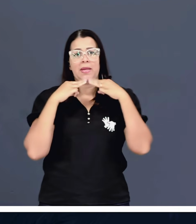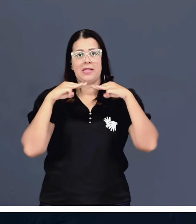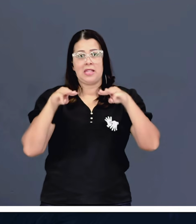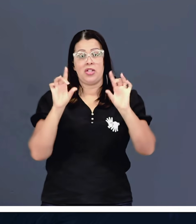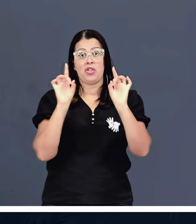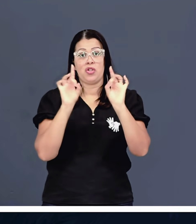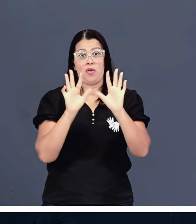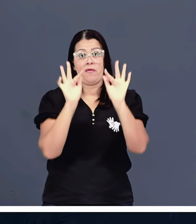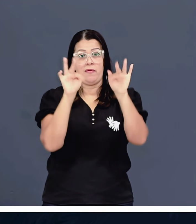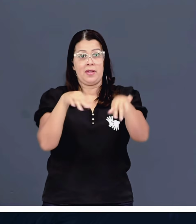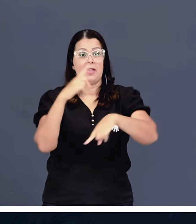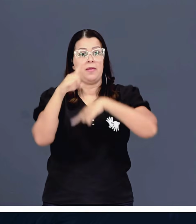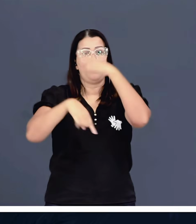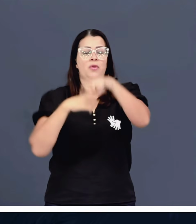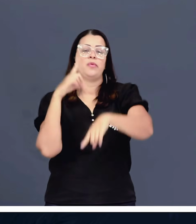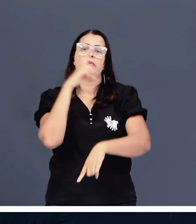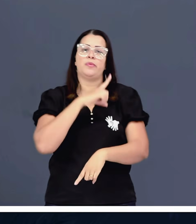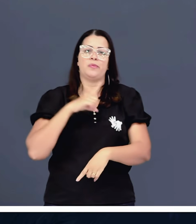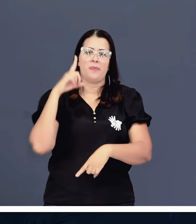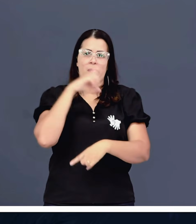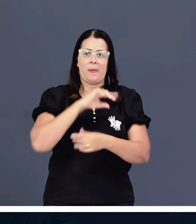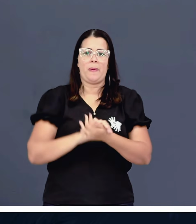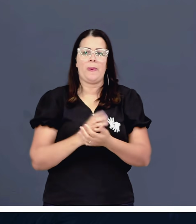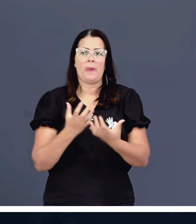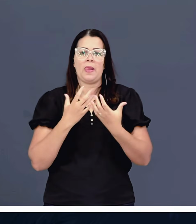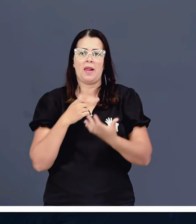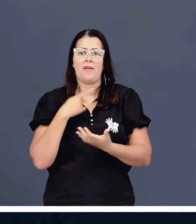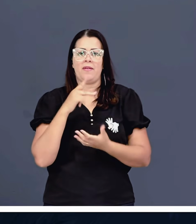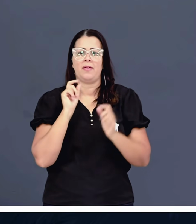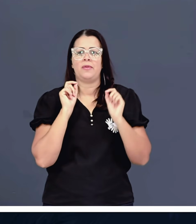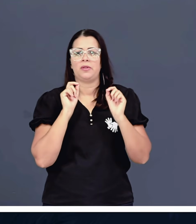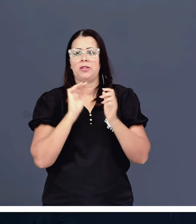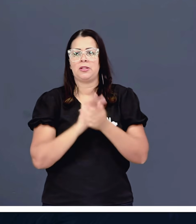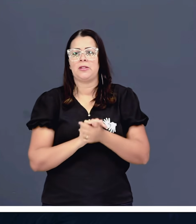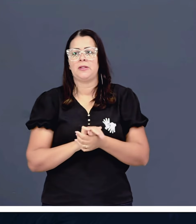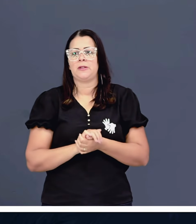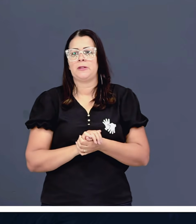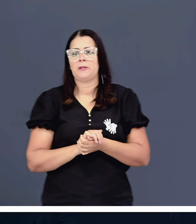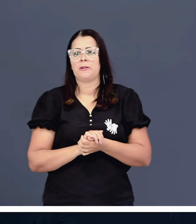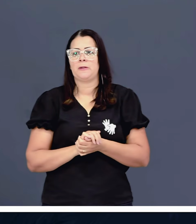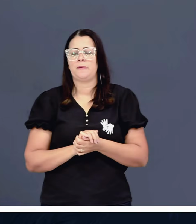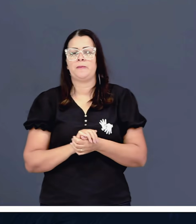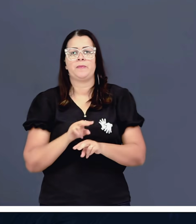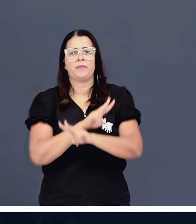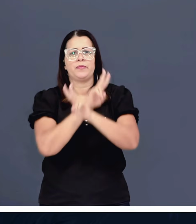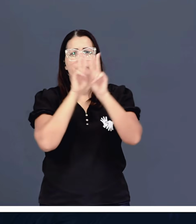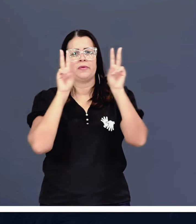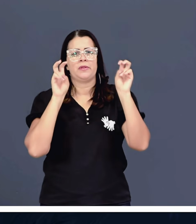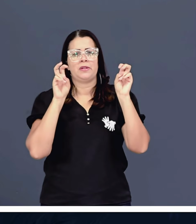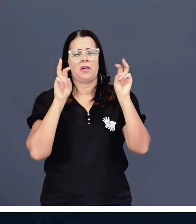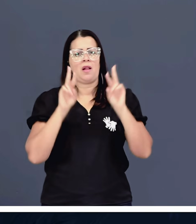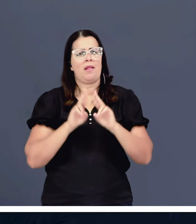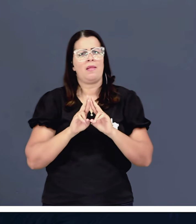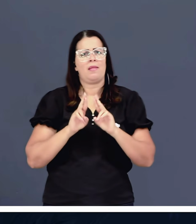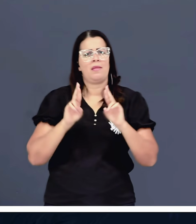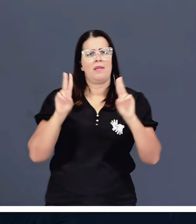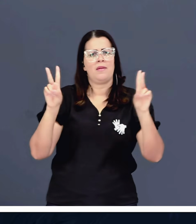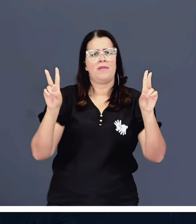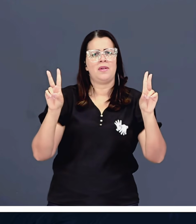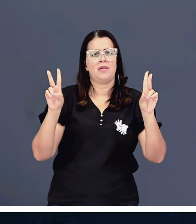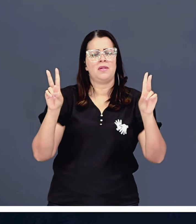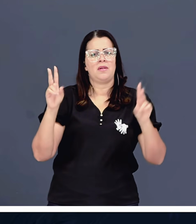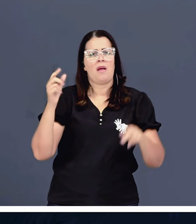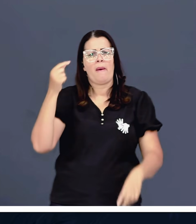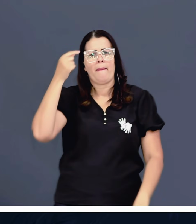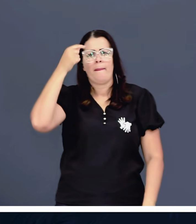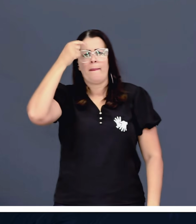só encerra no próximo domingo. Eu quero falar, irmãos, sobre a diferença entre uma